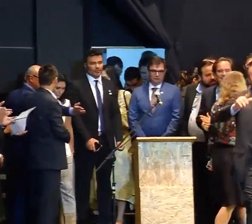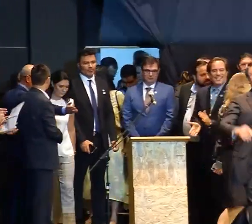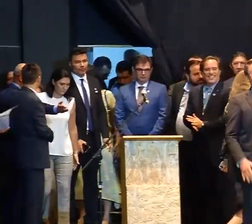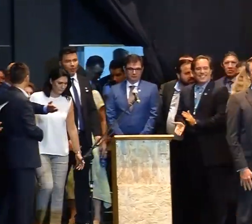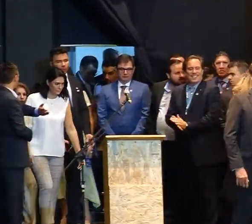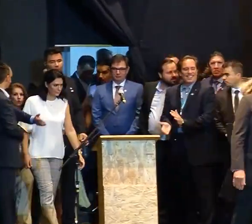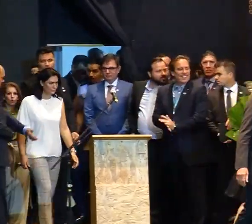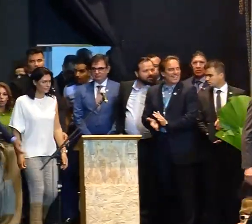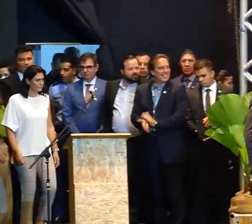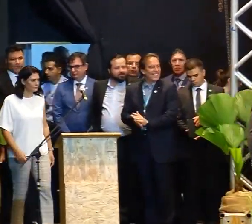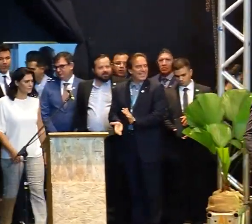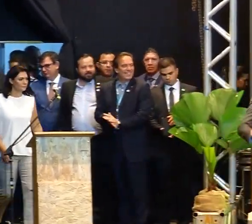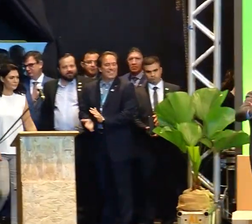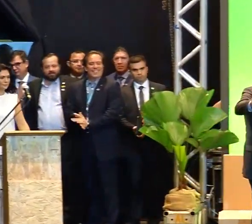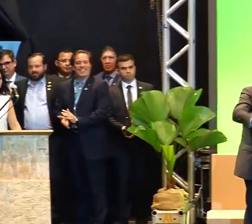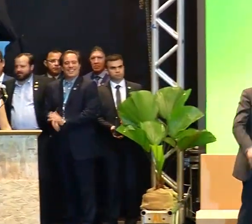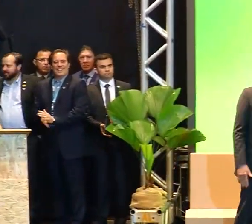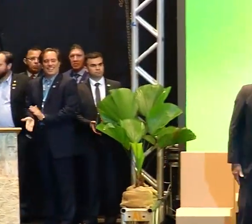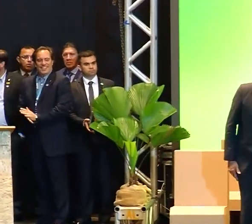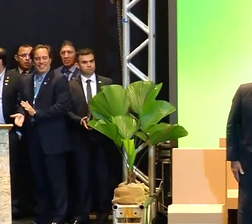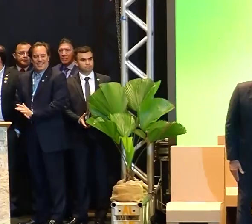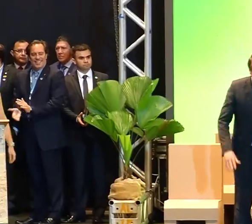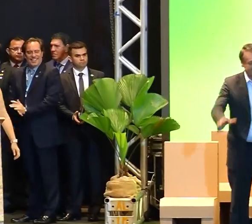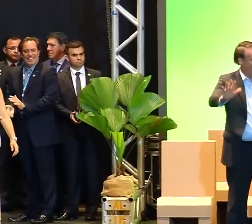Michele Bolsonaro.